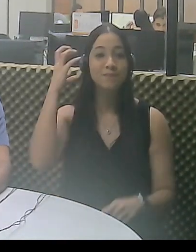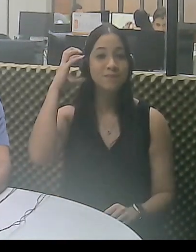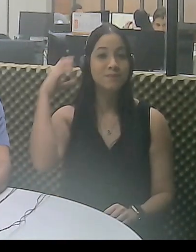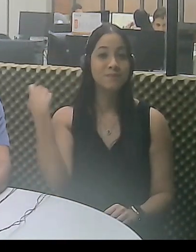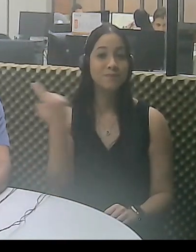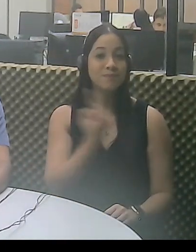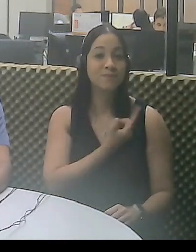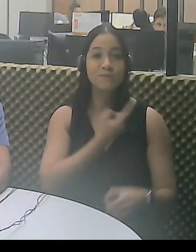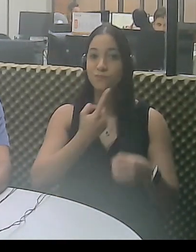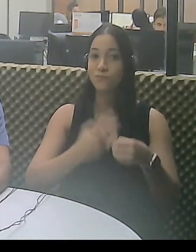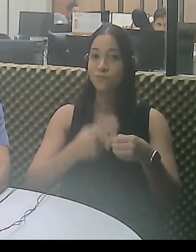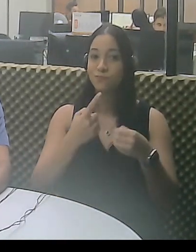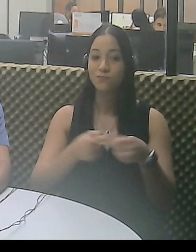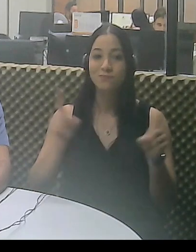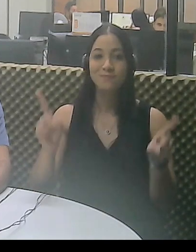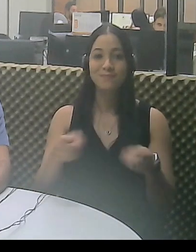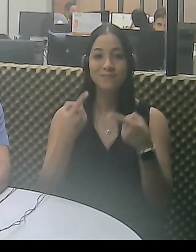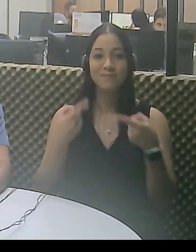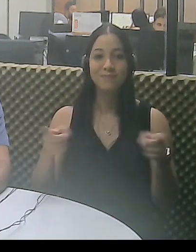Rádio Nossa Cidade.